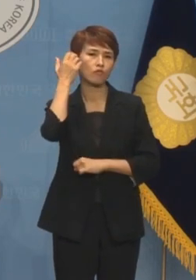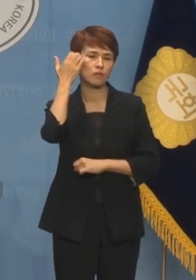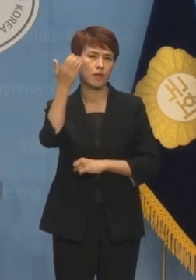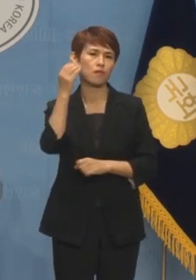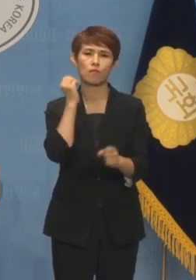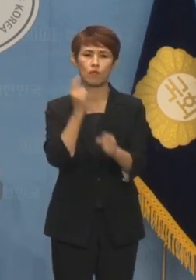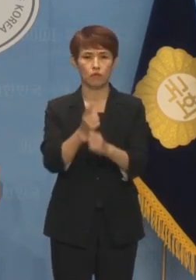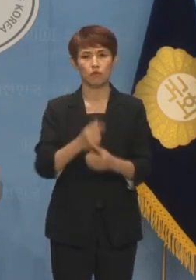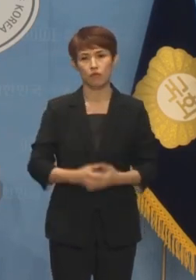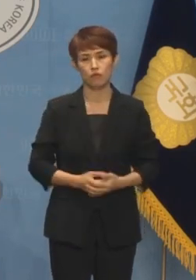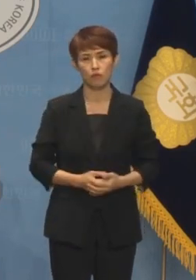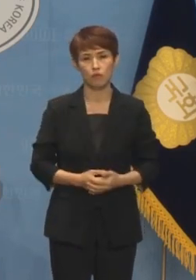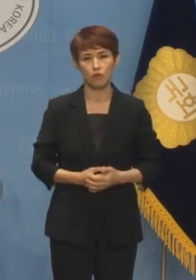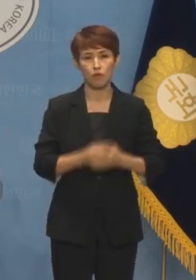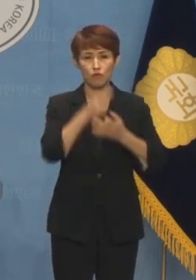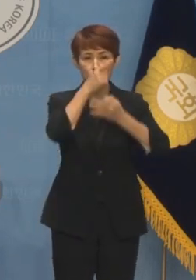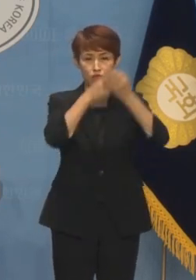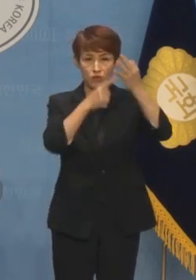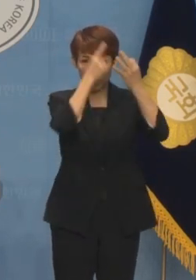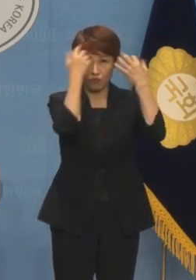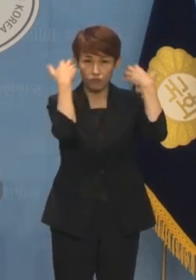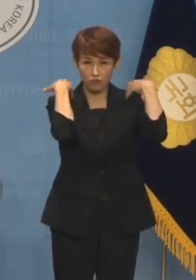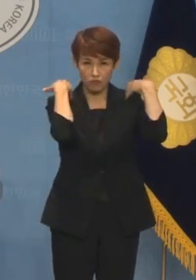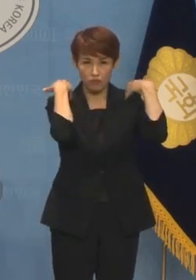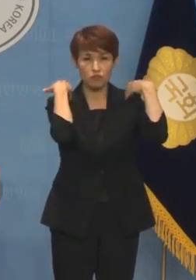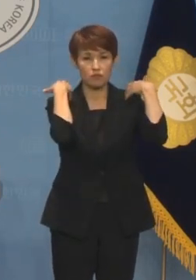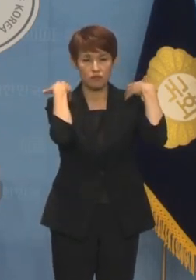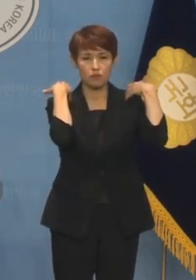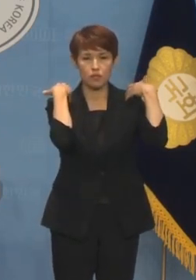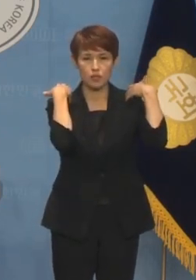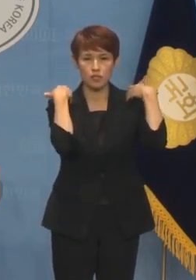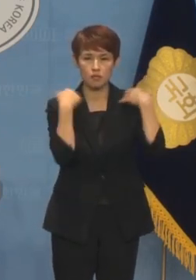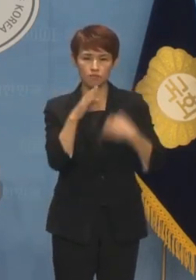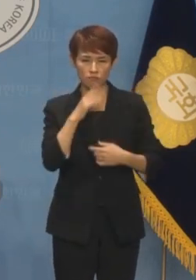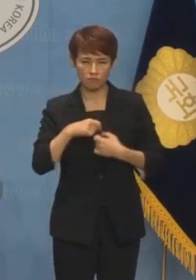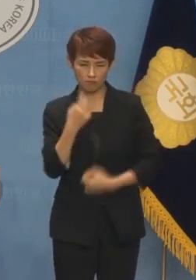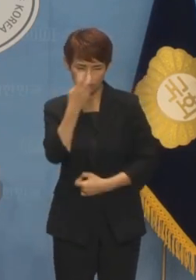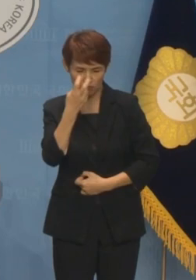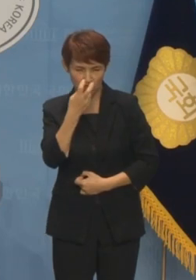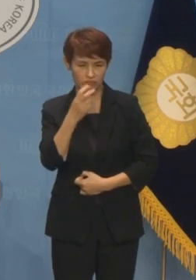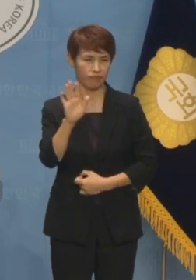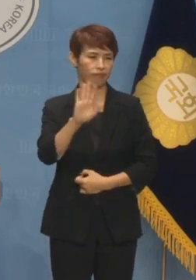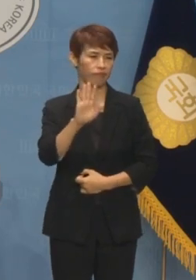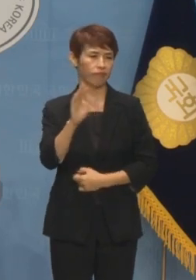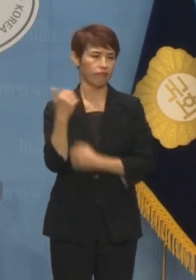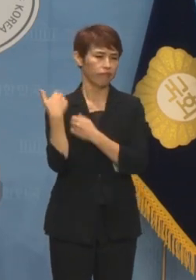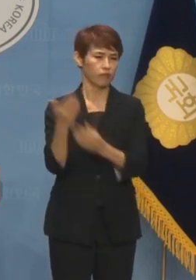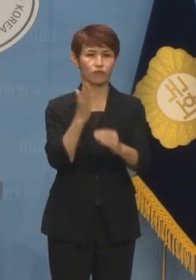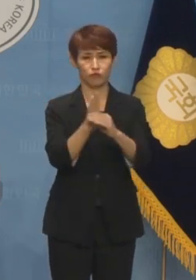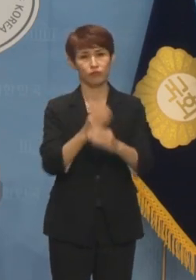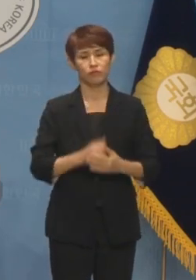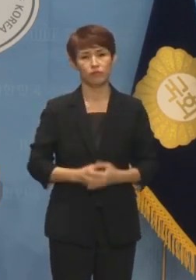지났지만 윤석열 정부는 여전히 진상규명을 거부하고 있습니다.